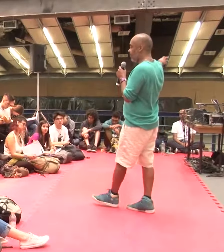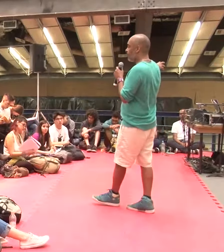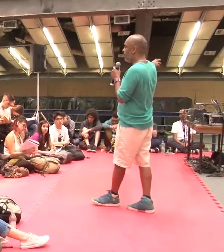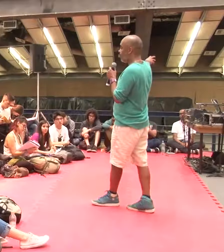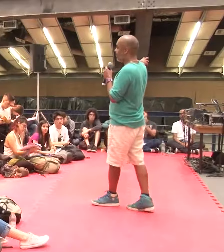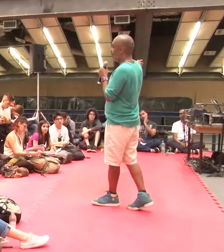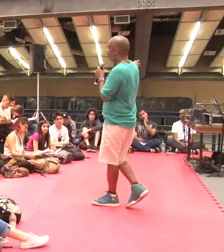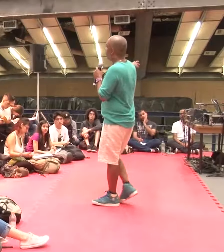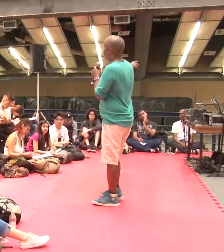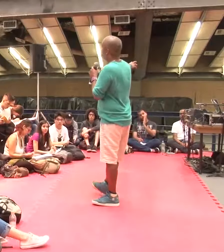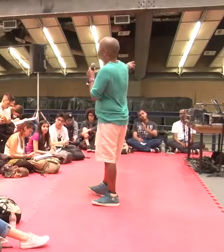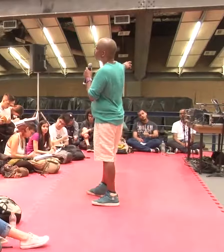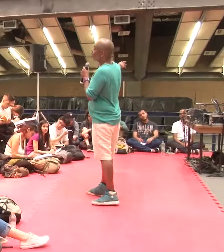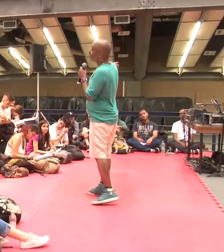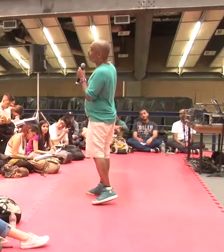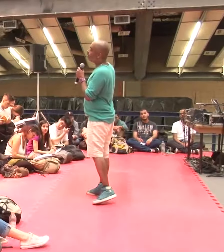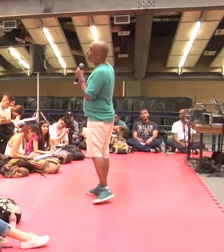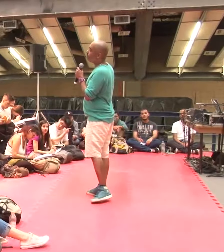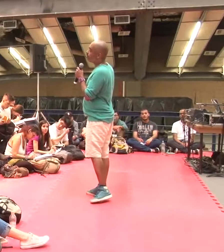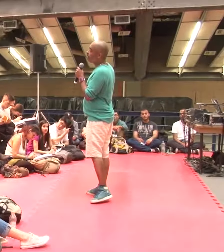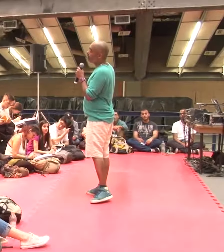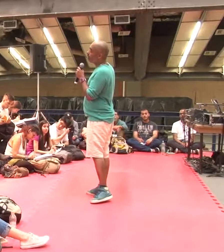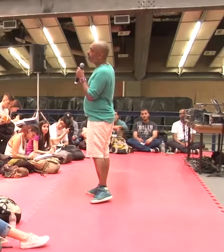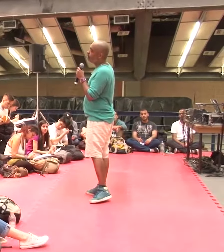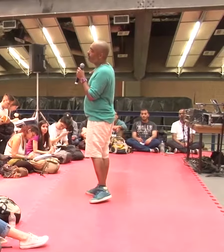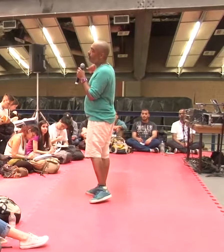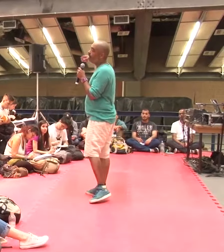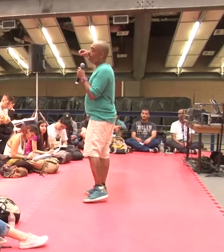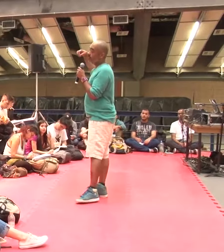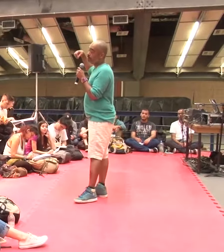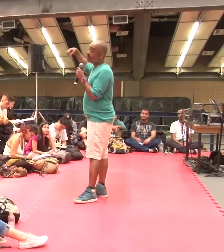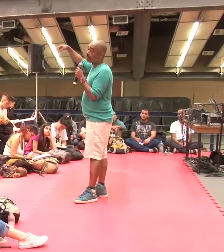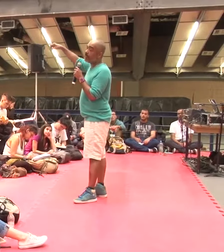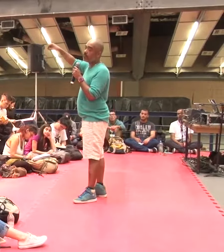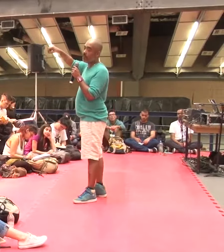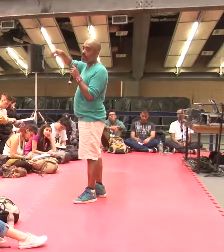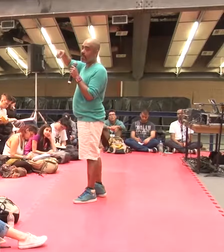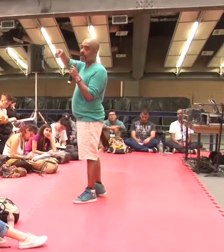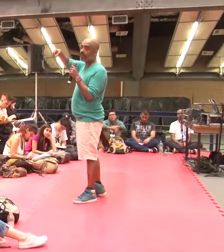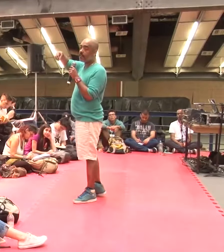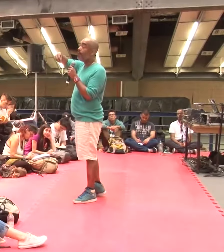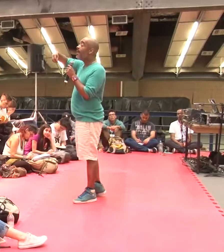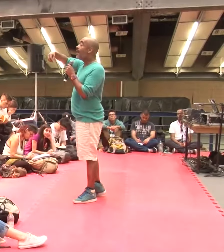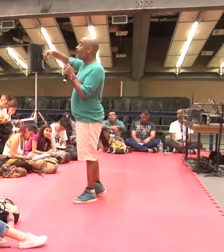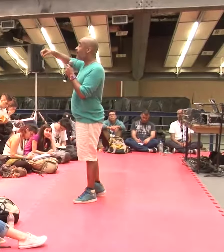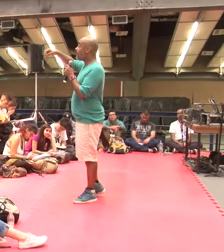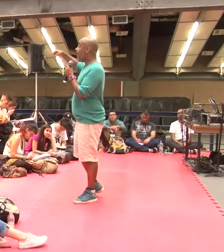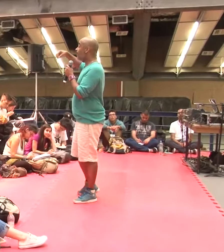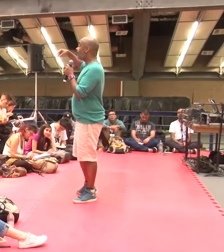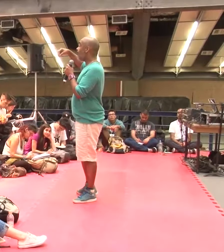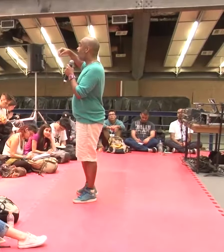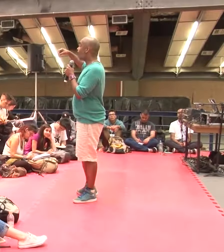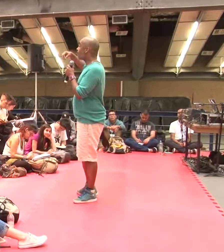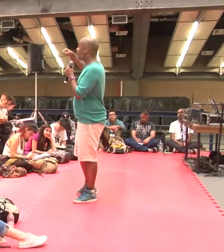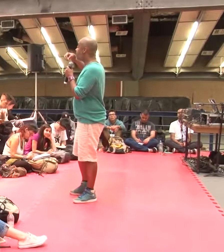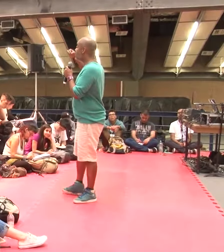né, com outro socialismo mais nosso contemporâneo. E pensando também aí a questão